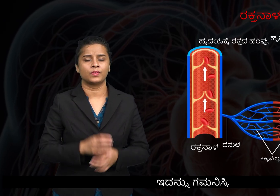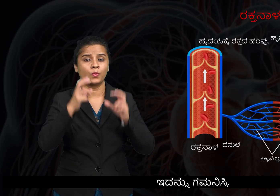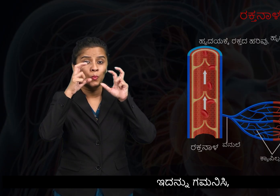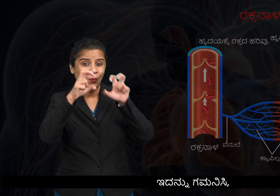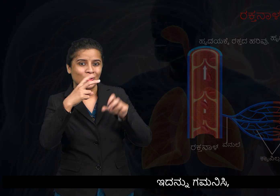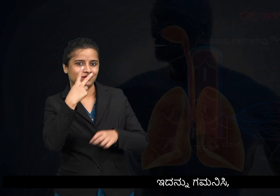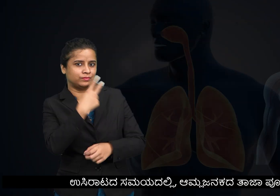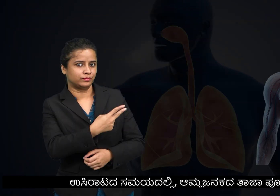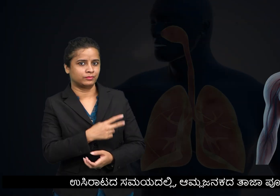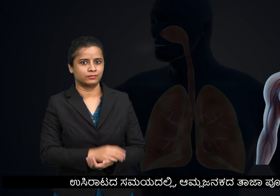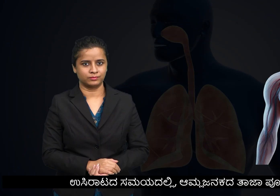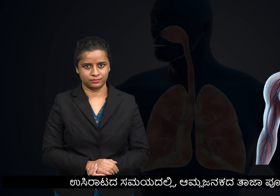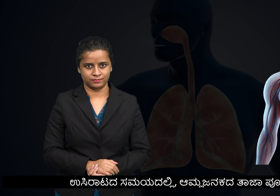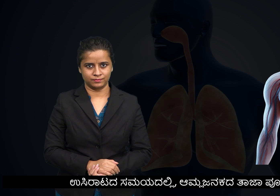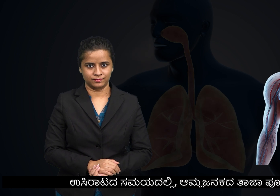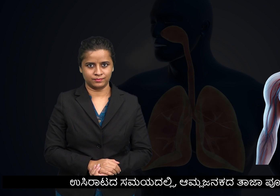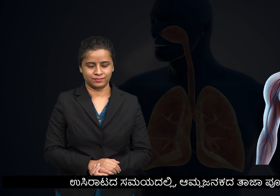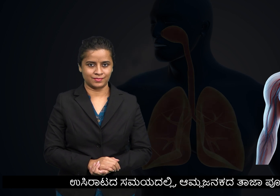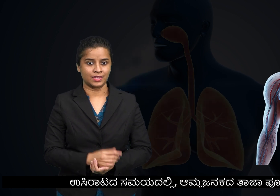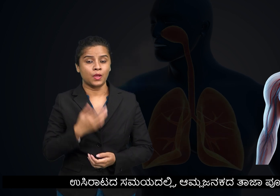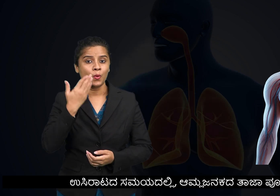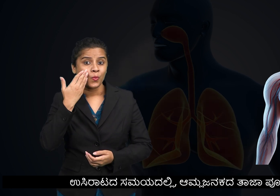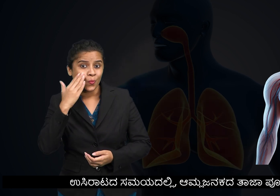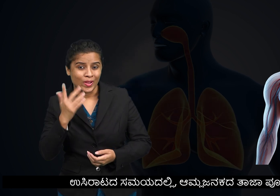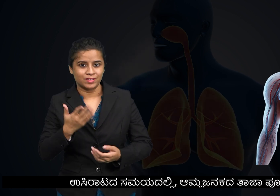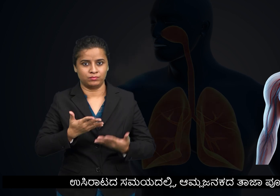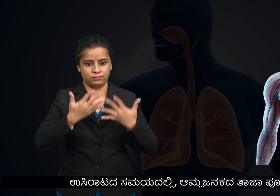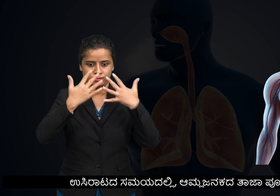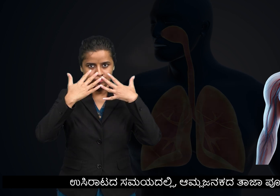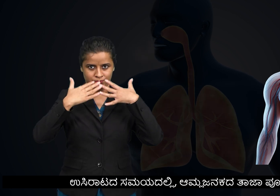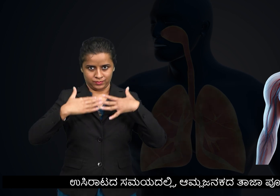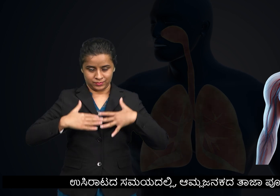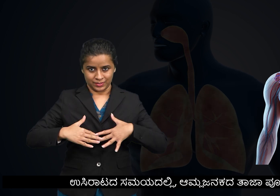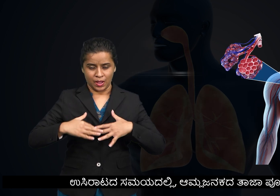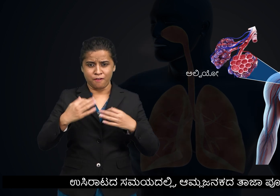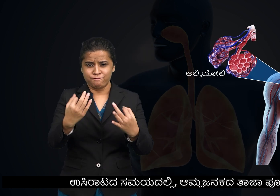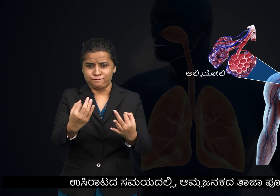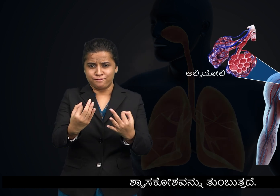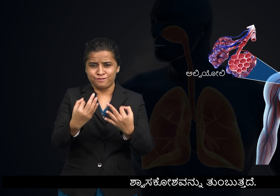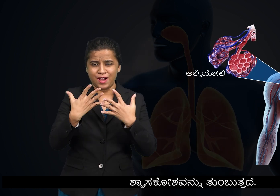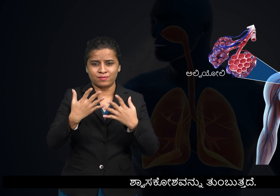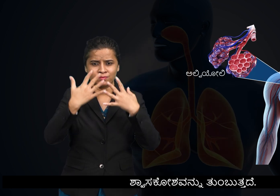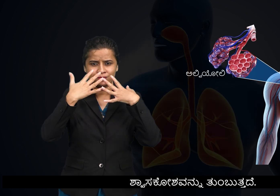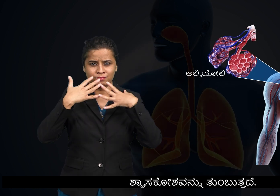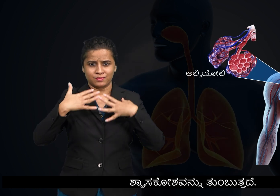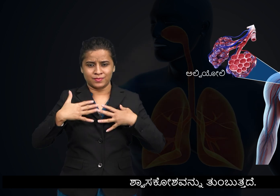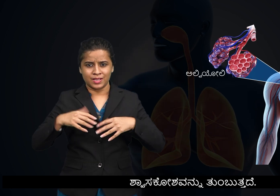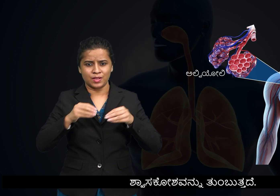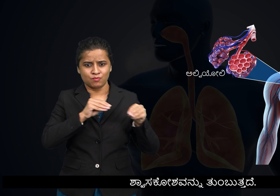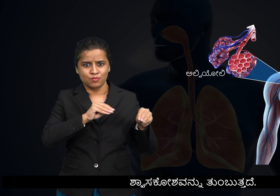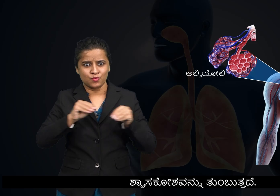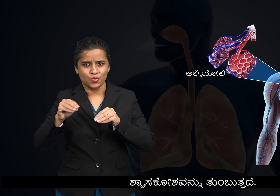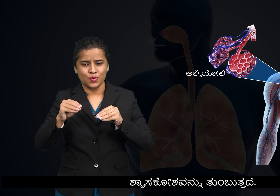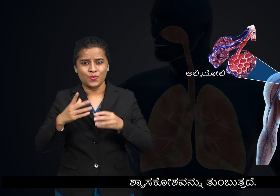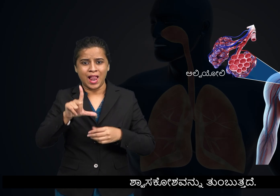ಇದನ್ನು ಗಮನಿಸಿ. ಉಸಿರಾಟದ ಸಮಯದಲ್ಲಿ ಆಮ್ಲಜನಕದ ತಾಜಾ ಪೂರೈಕೆಯು ಶ್ವಾಸಕೋಶವನ್ನು